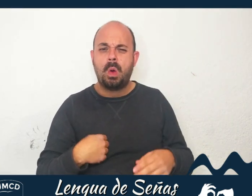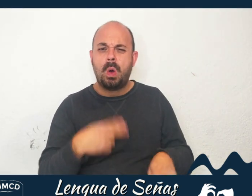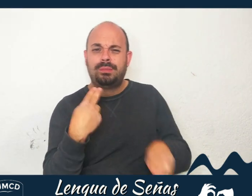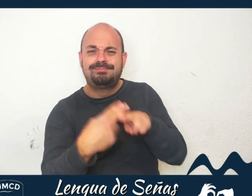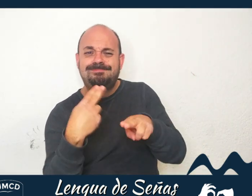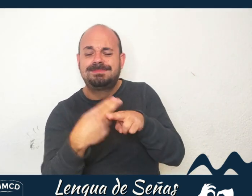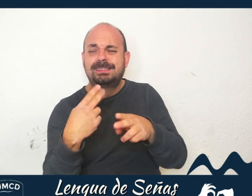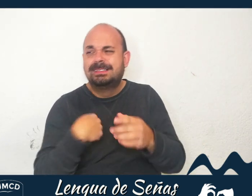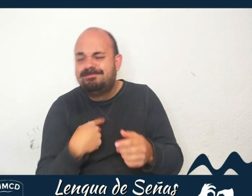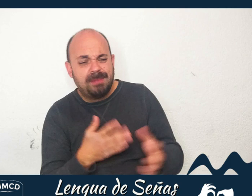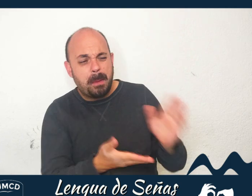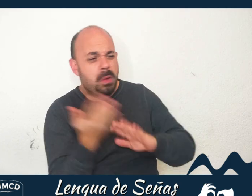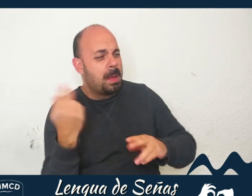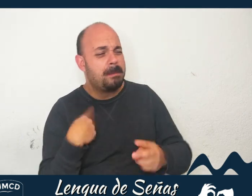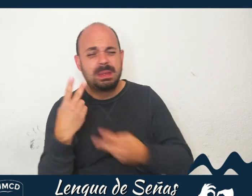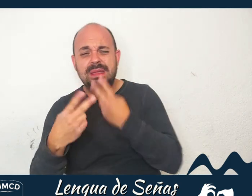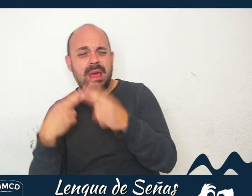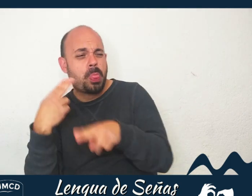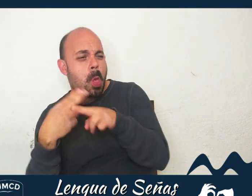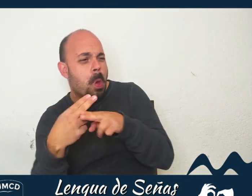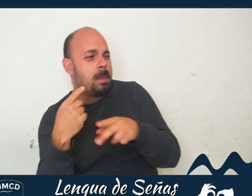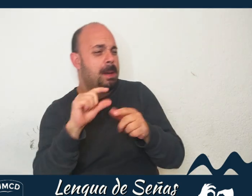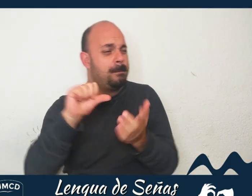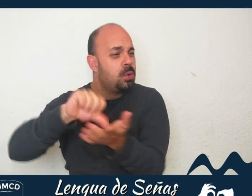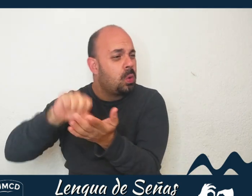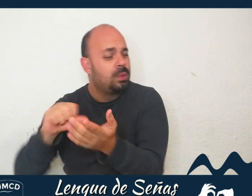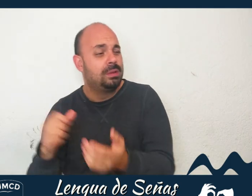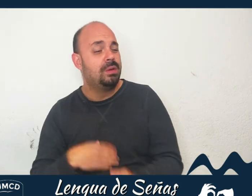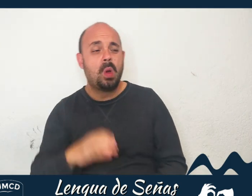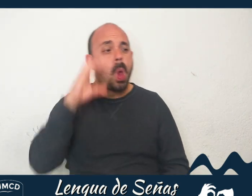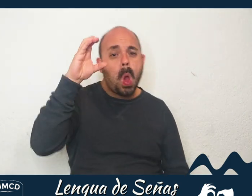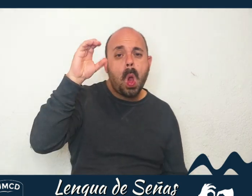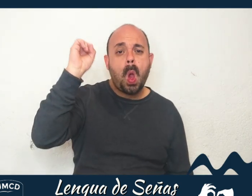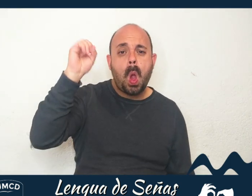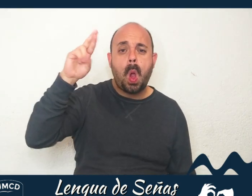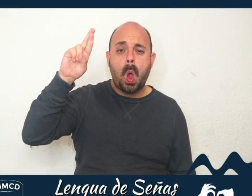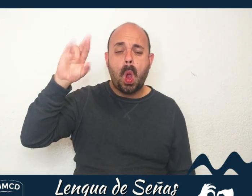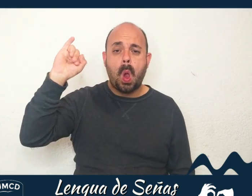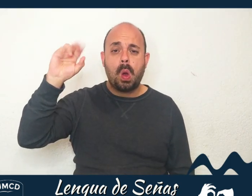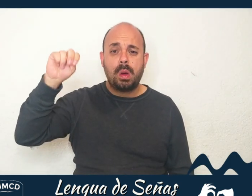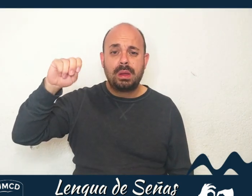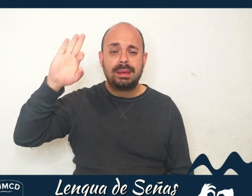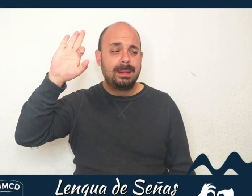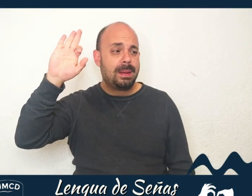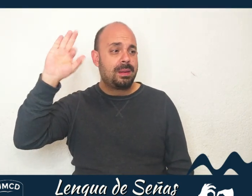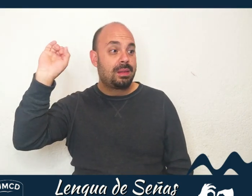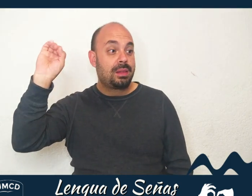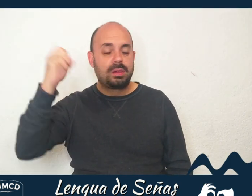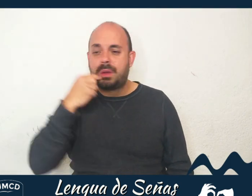y escuchar qué había pasado con los hermanos allá en la iglesia en Acaya. Pero